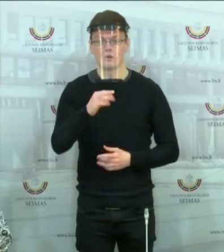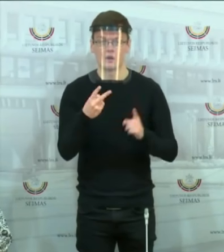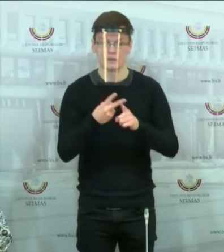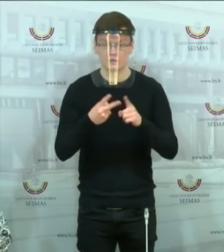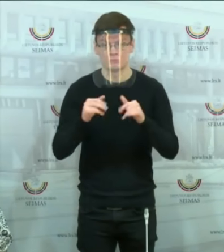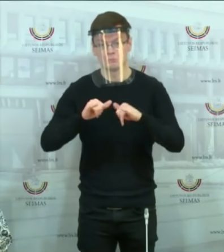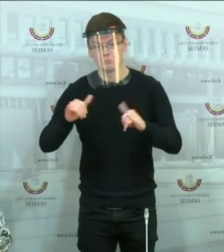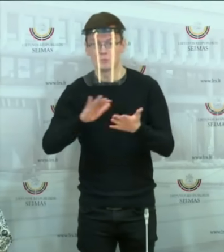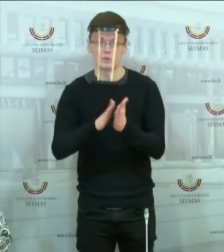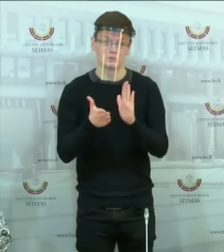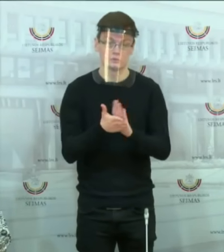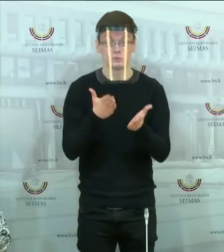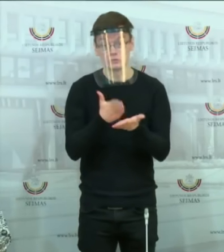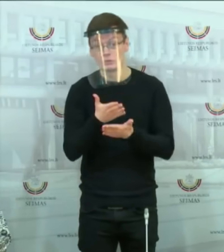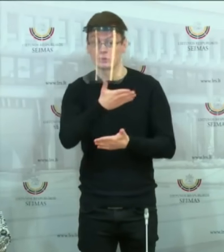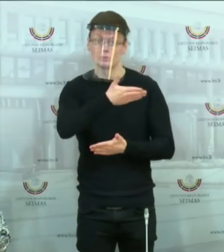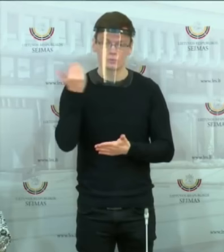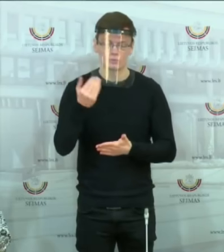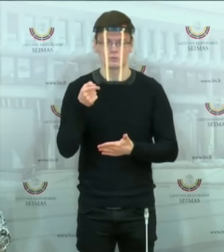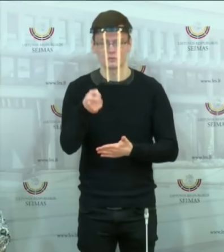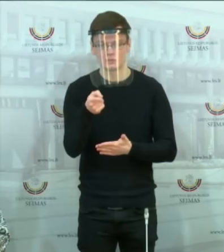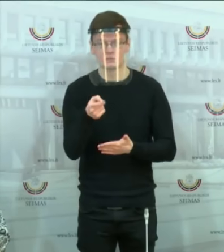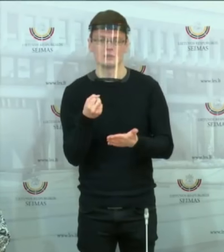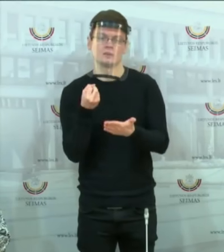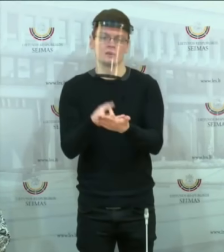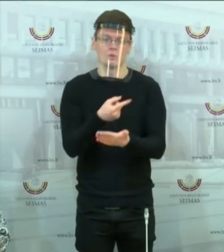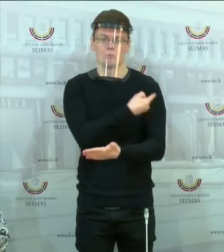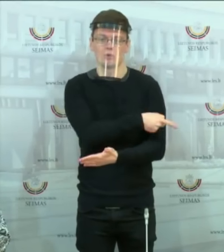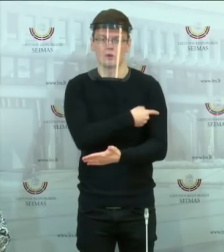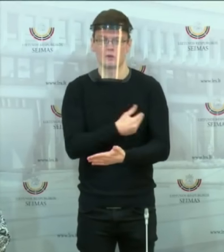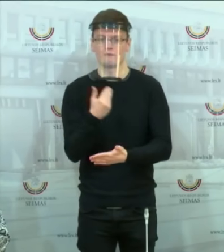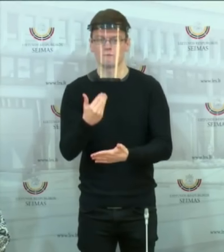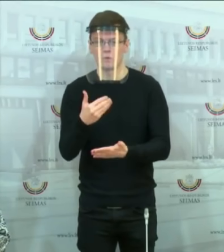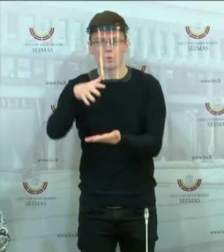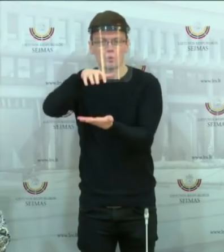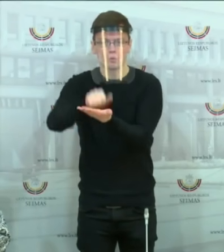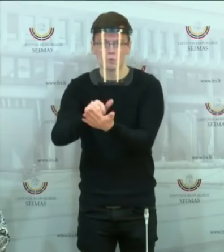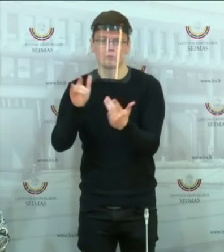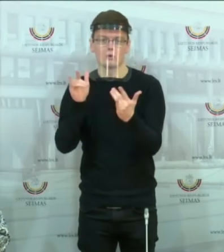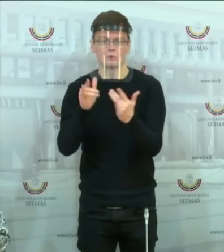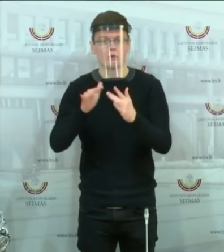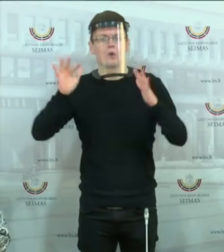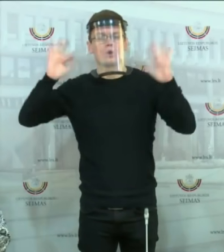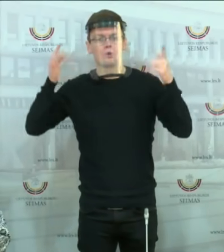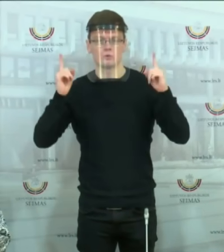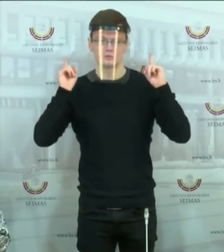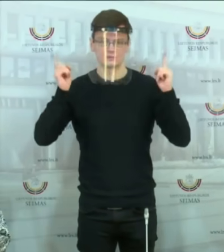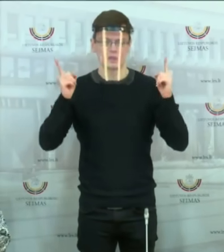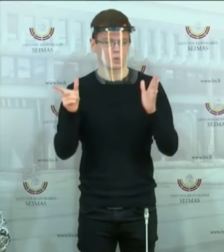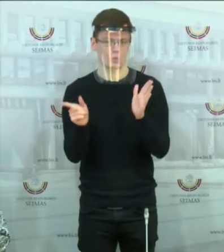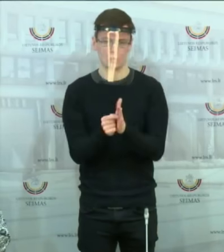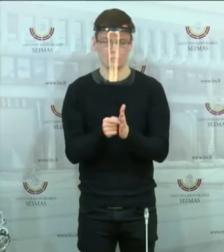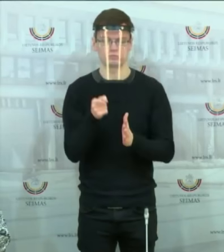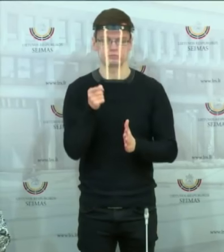ar nesiruošiam, tai yra pačios gydymo įstaigos. Tai yra jų rezervas tam tikras. Jos visada turės likti tam